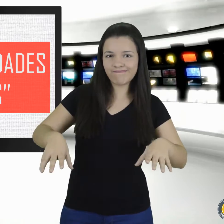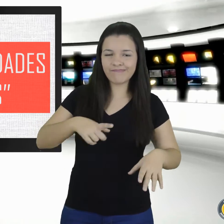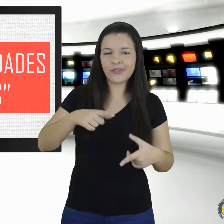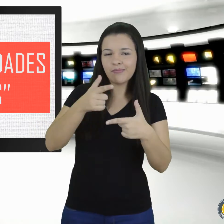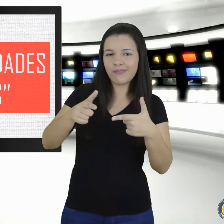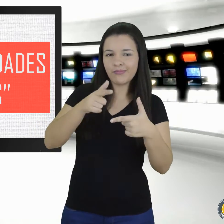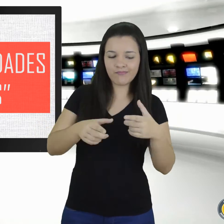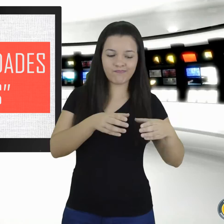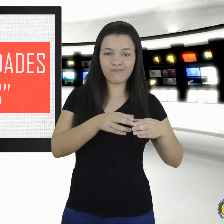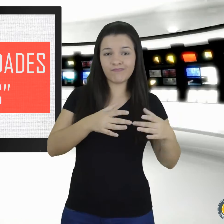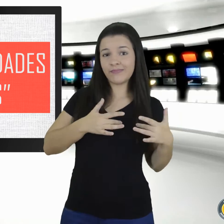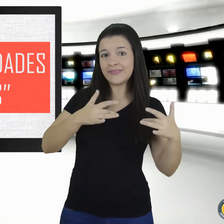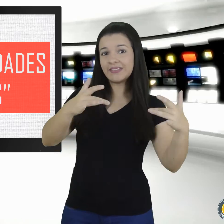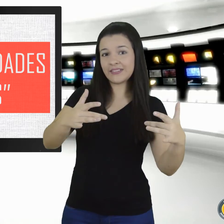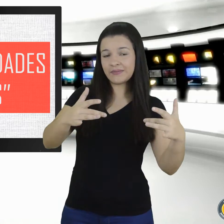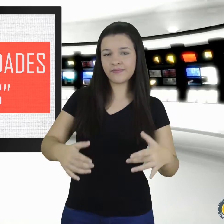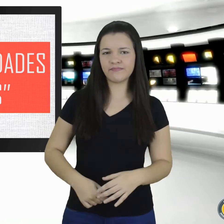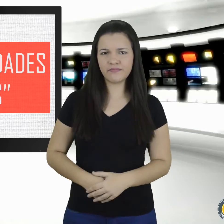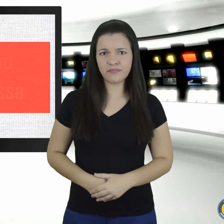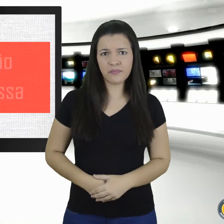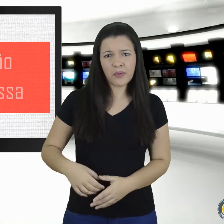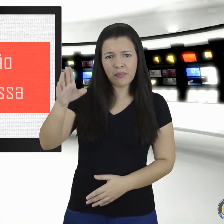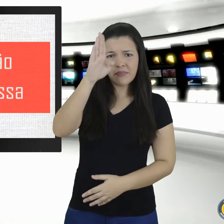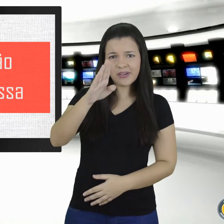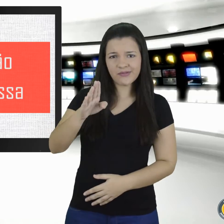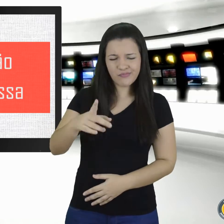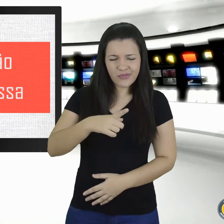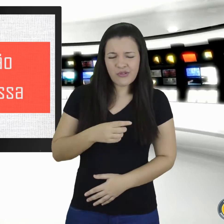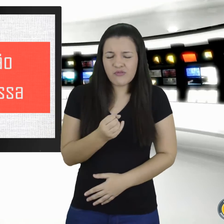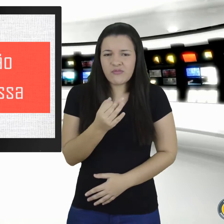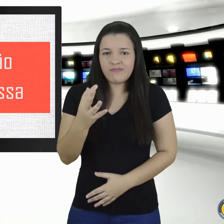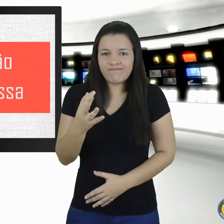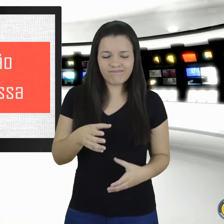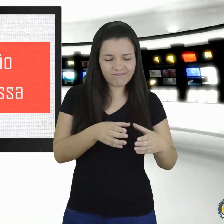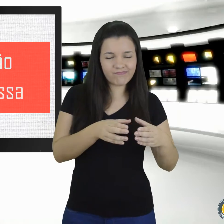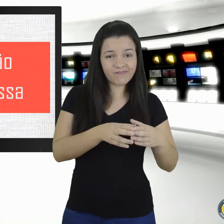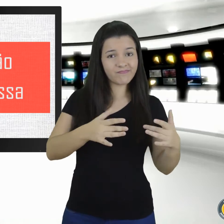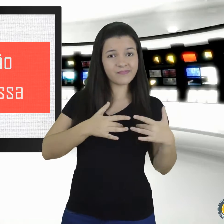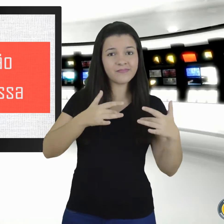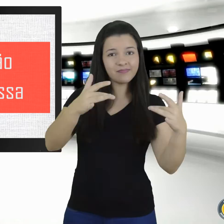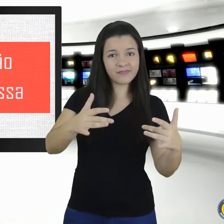crise afeta entidades filantrópicas. O Brasil conta com inúmeras